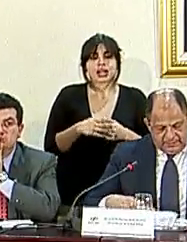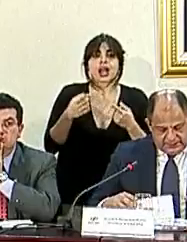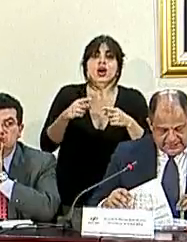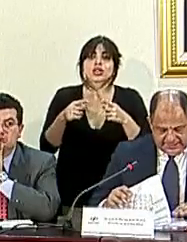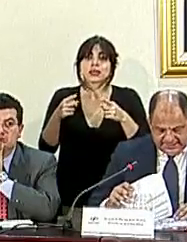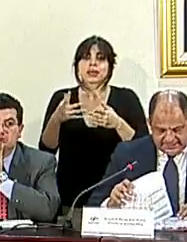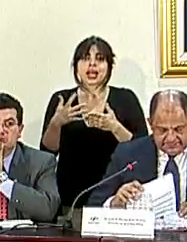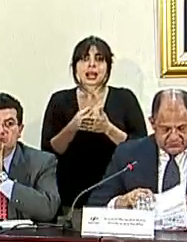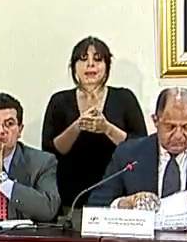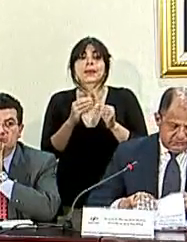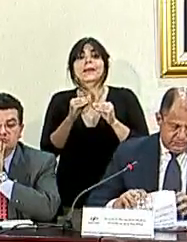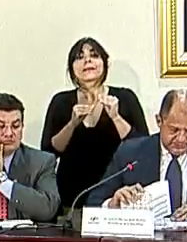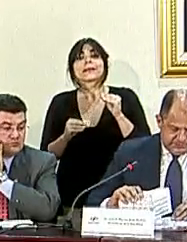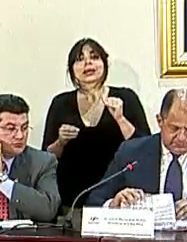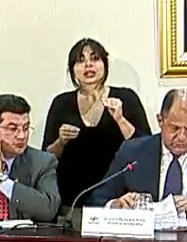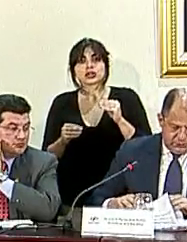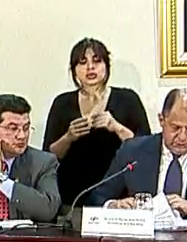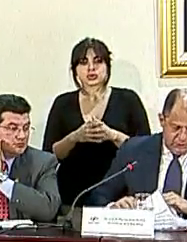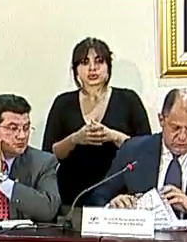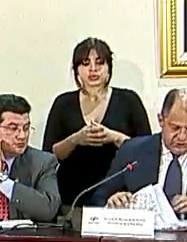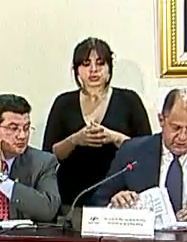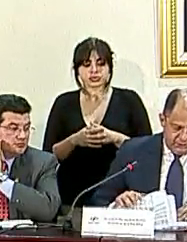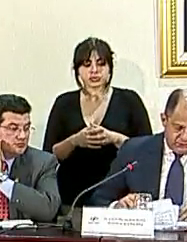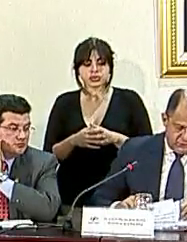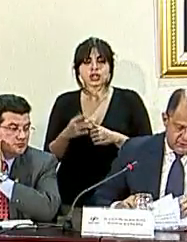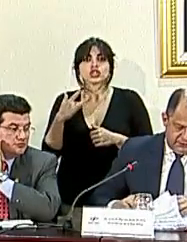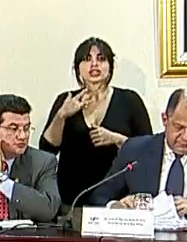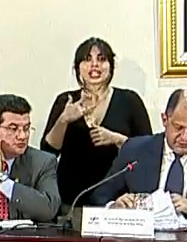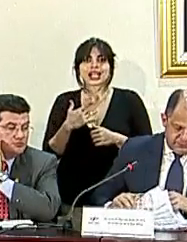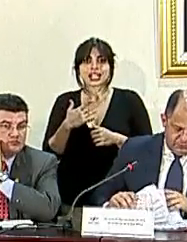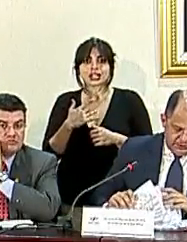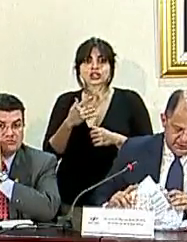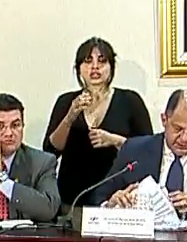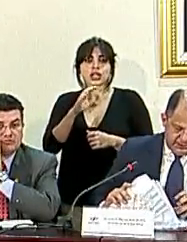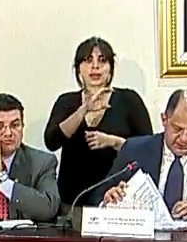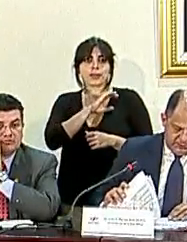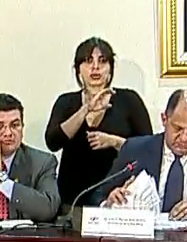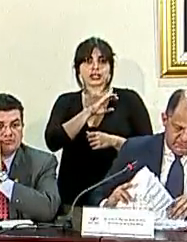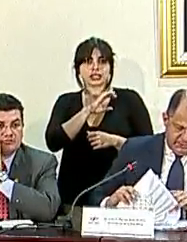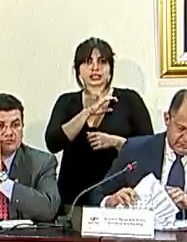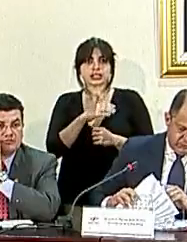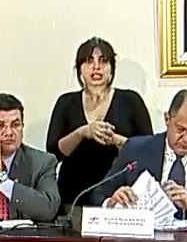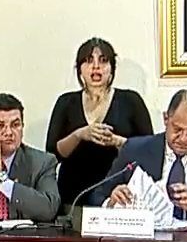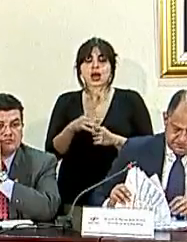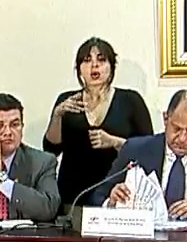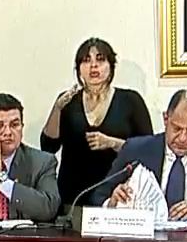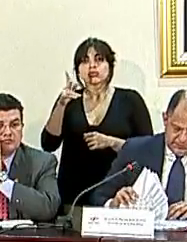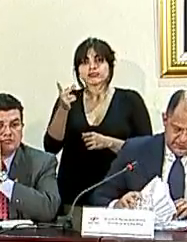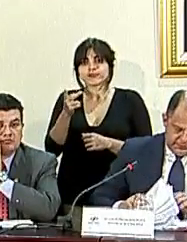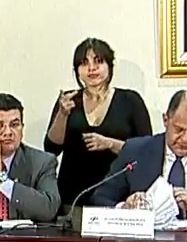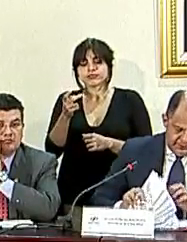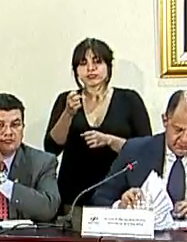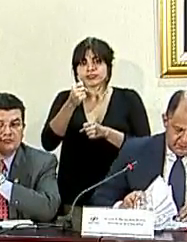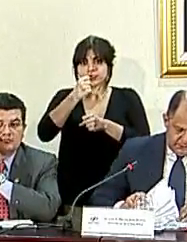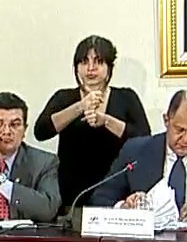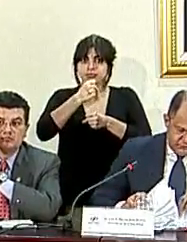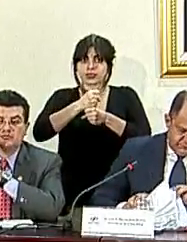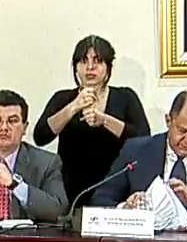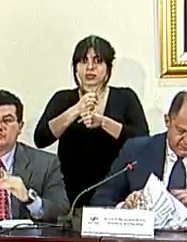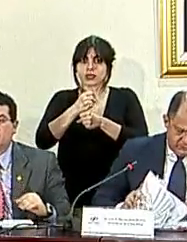acontecimientos que lamentar, excepto los heridos de la fuerza pública que en cumplimiento del